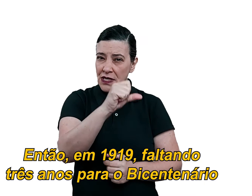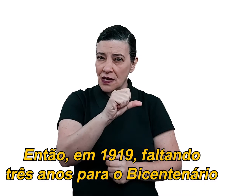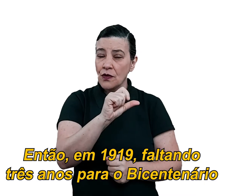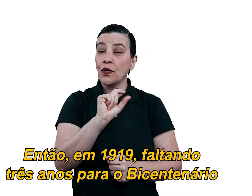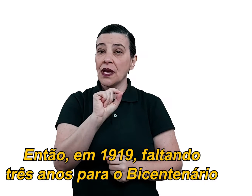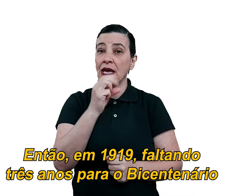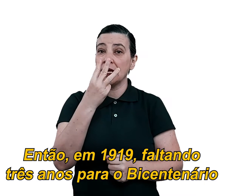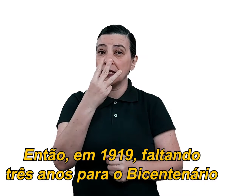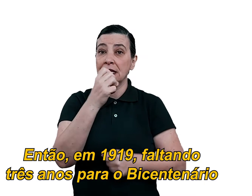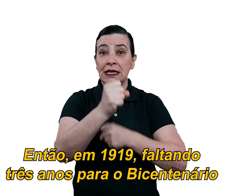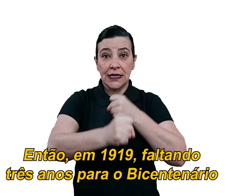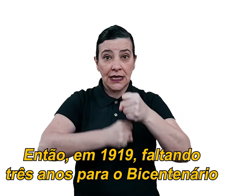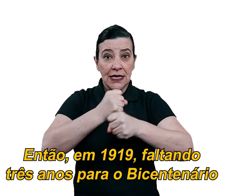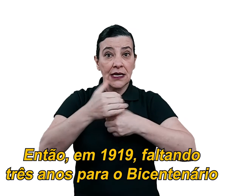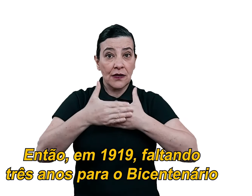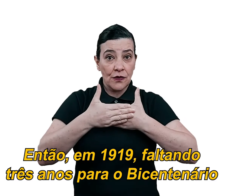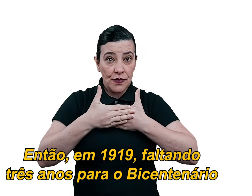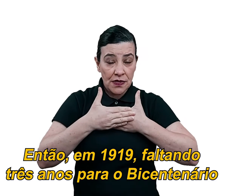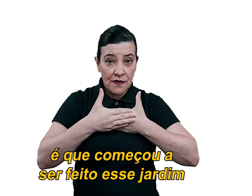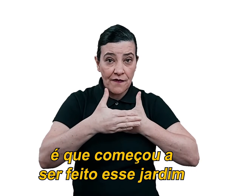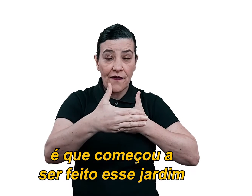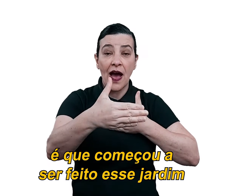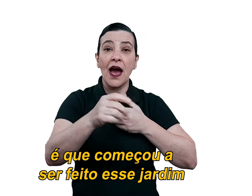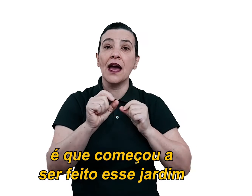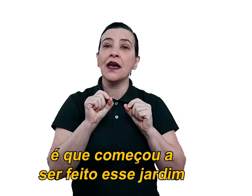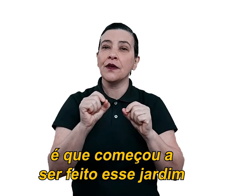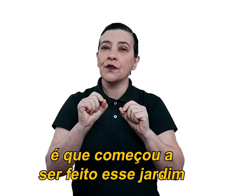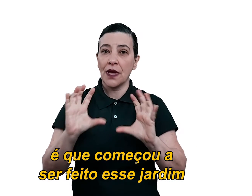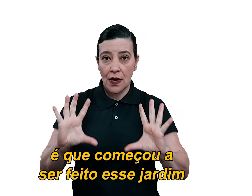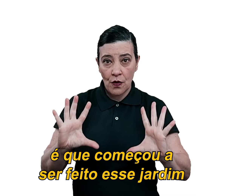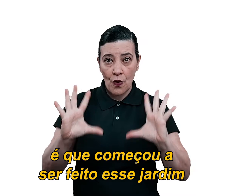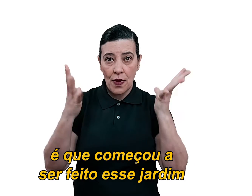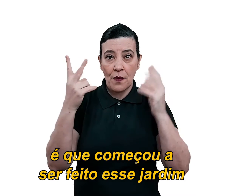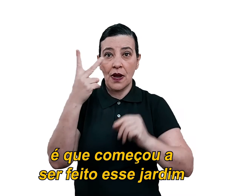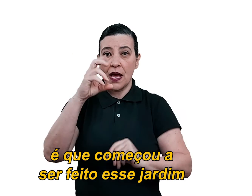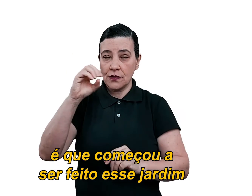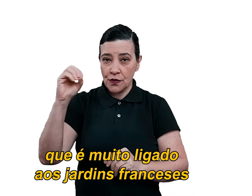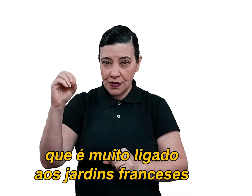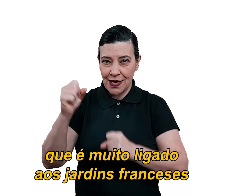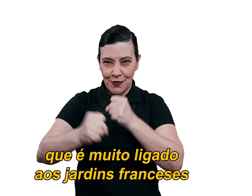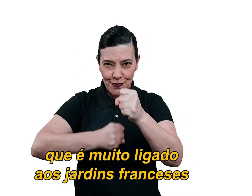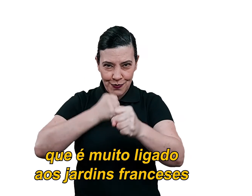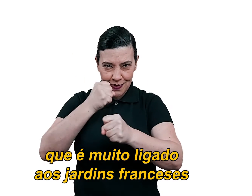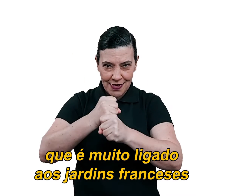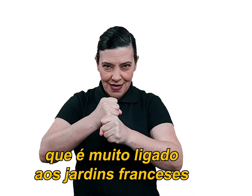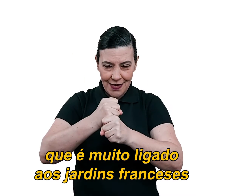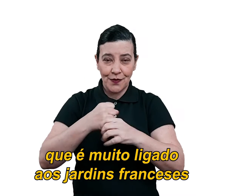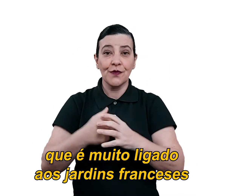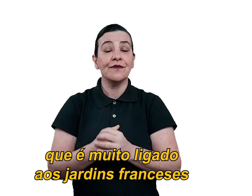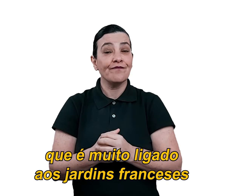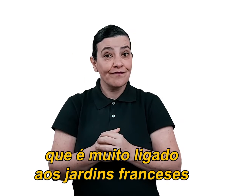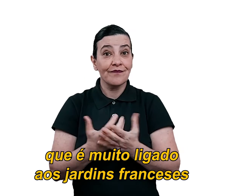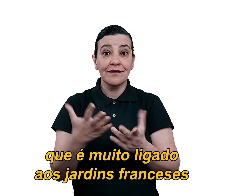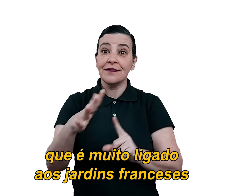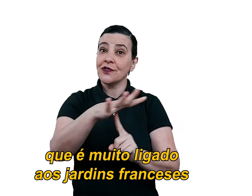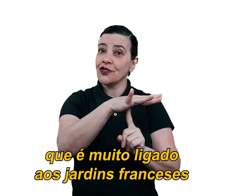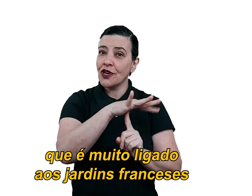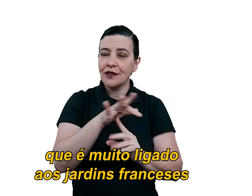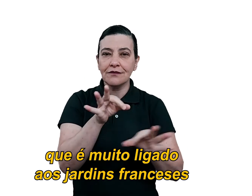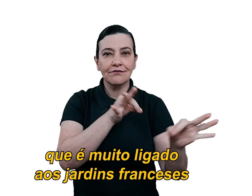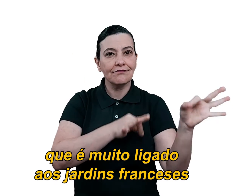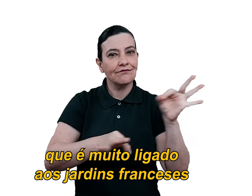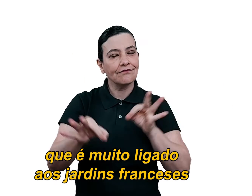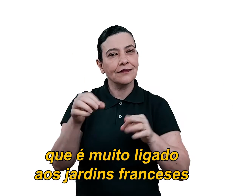1919, faltando 3 anos para o bicentenário, é que começou a ser feito esse jardim, que é muito ligado